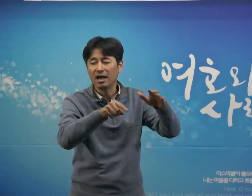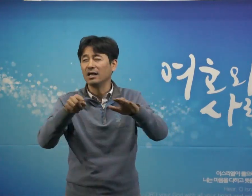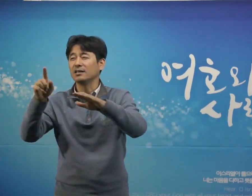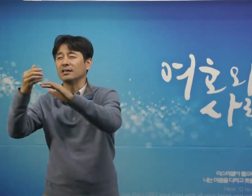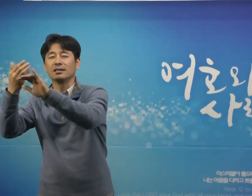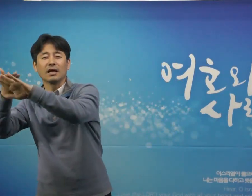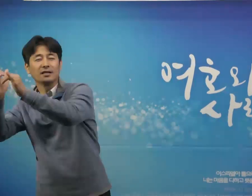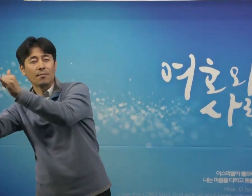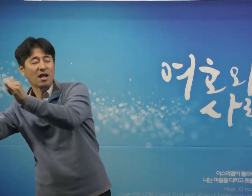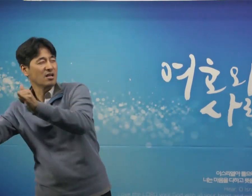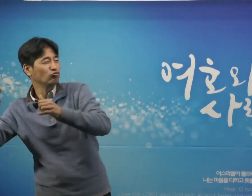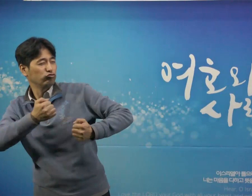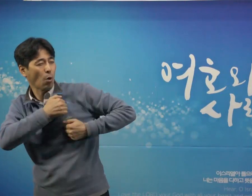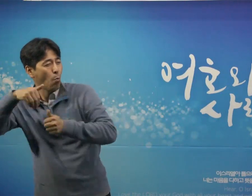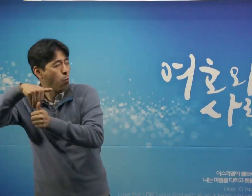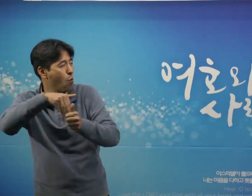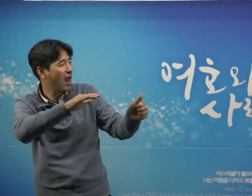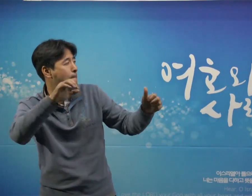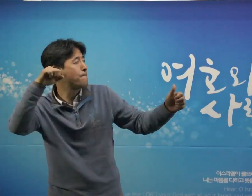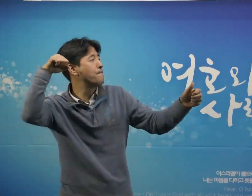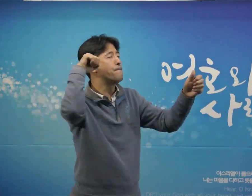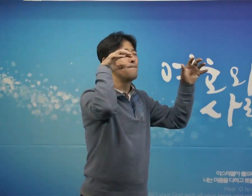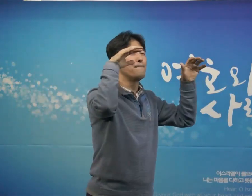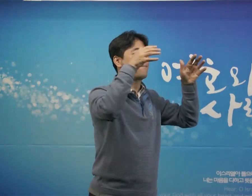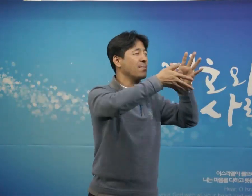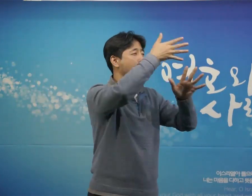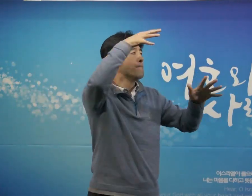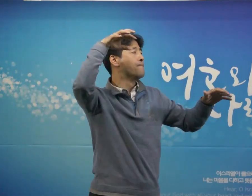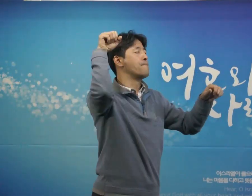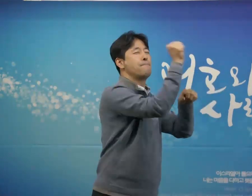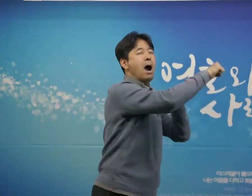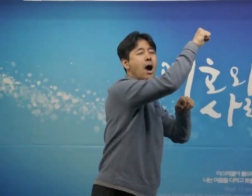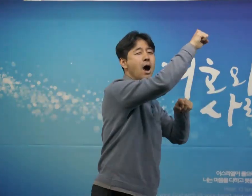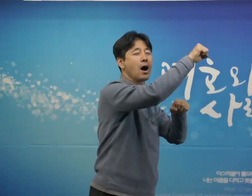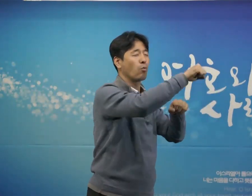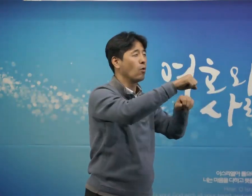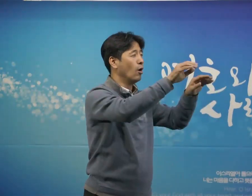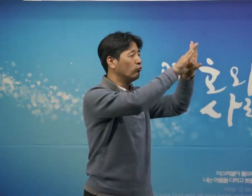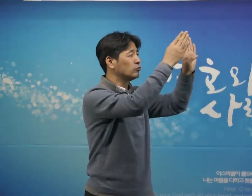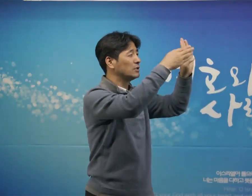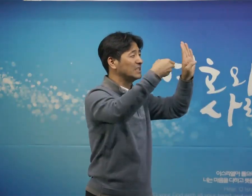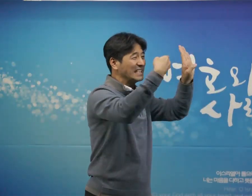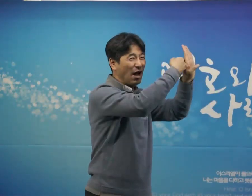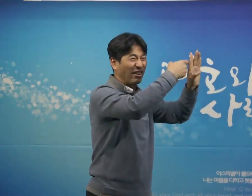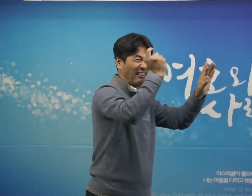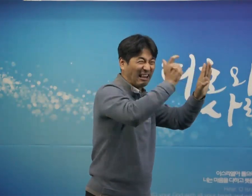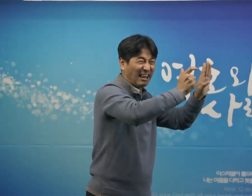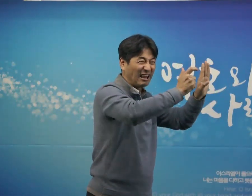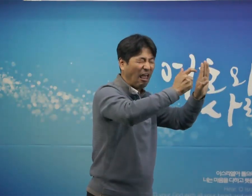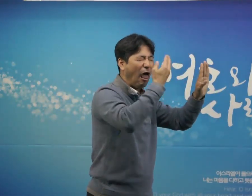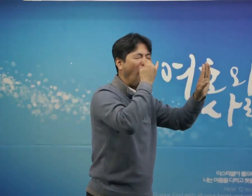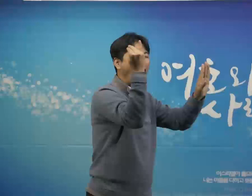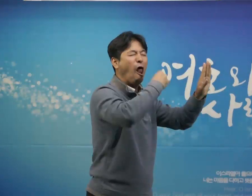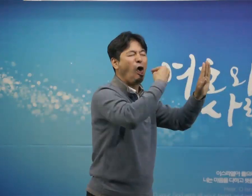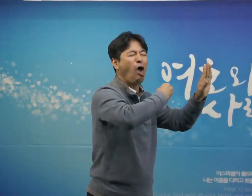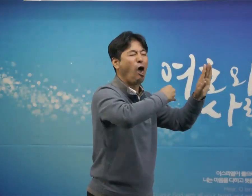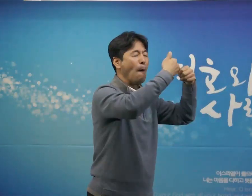어떻게 해방이 이루어지는지를 보내주십니다. 그 바빌론이라는 그 거대한